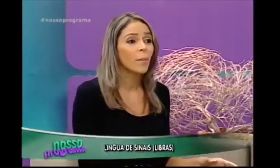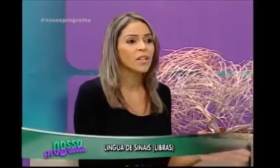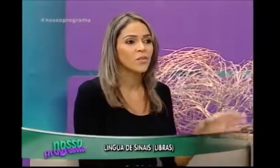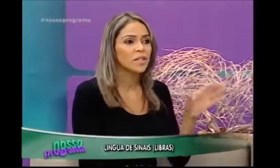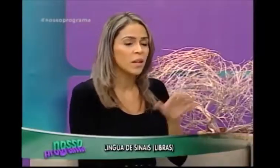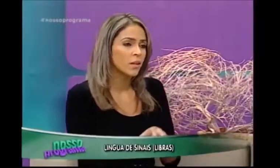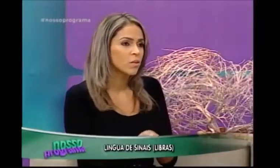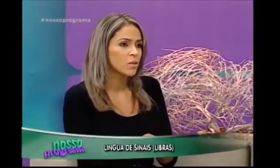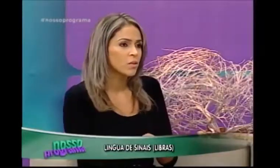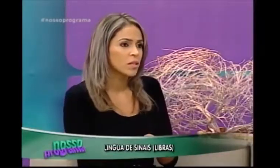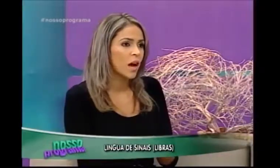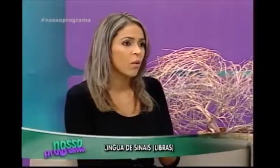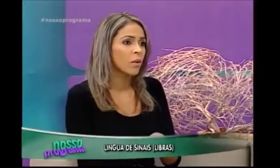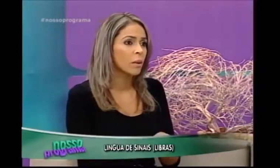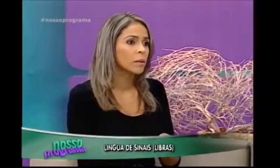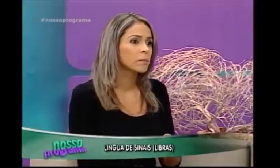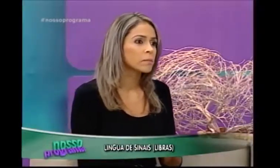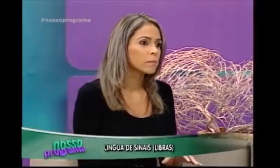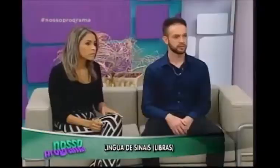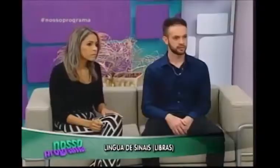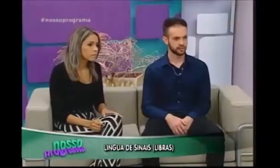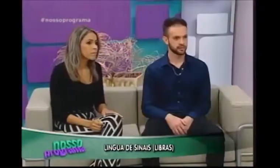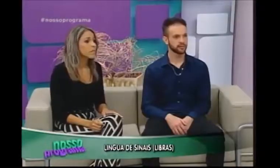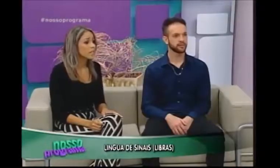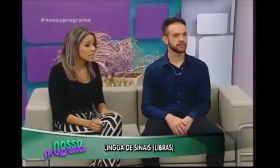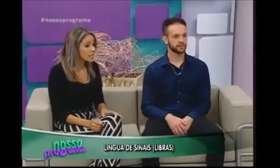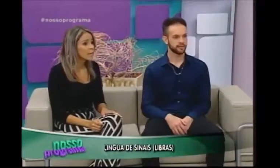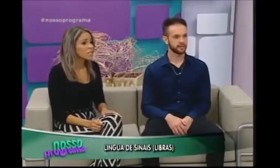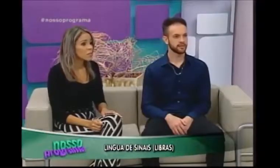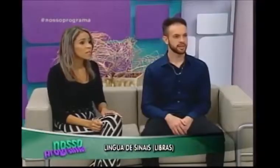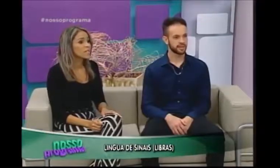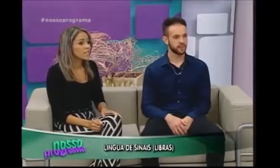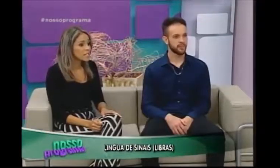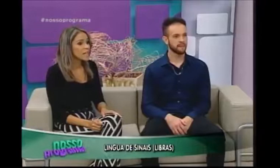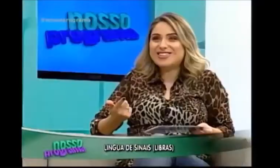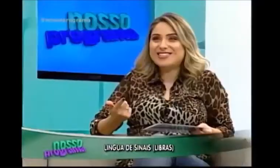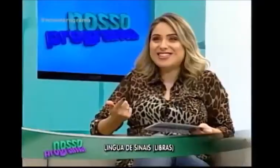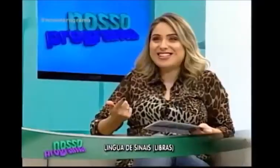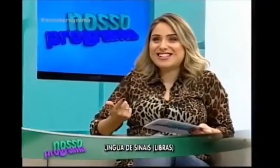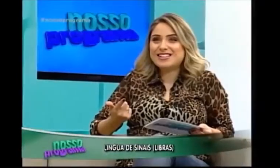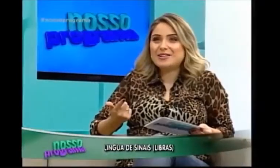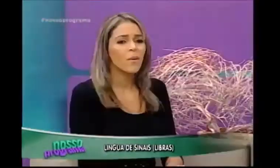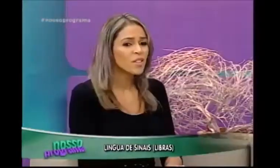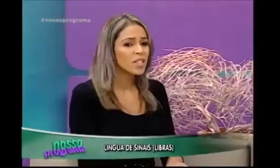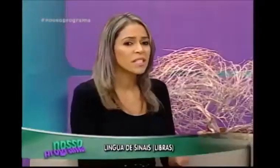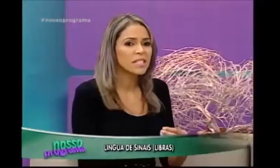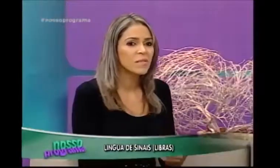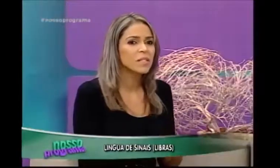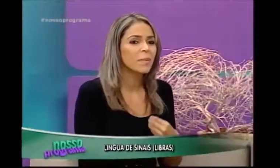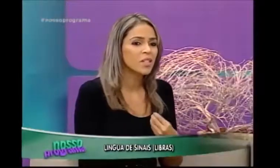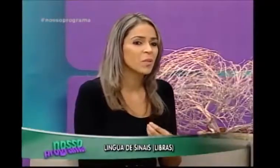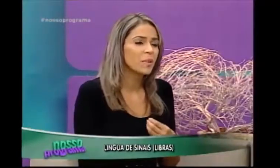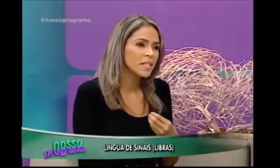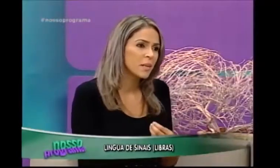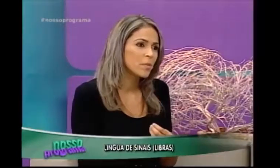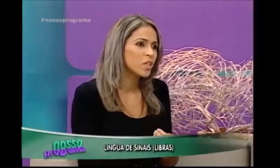realmente fazer a inclusão social. Mas pensando no país inteiro, Exatamente. vai ficando mais complicado cada vez, mas né? Eu acho que se você partir do princípio de